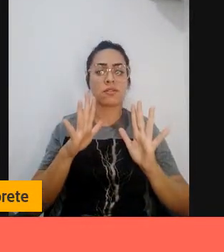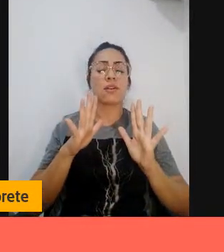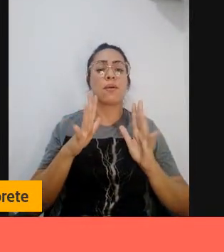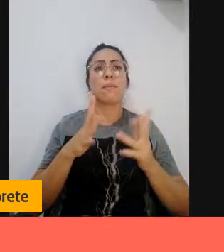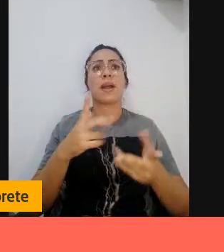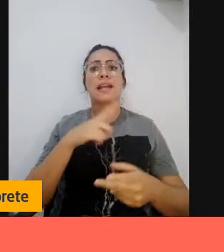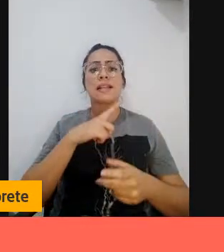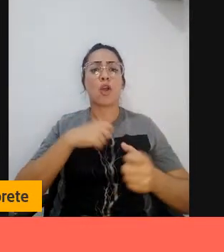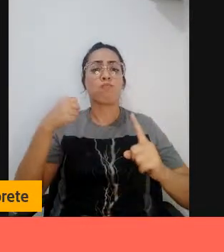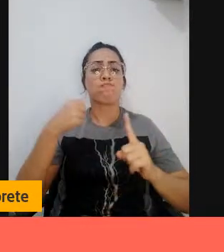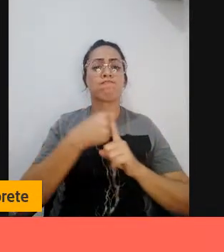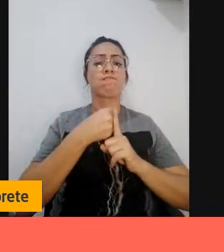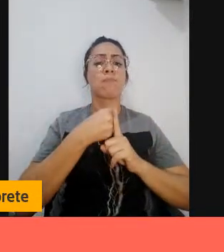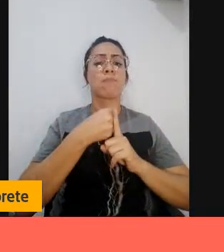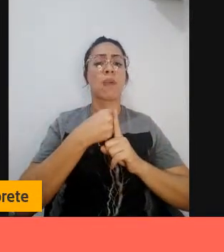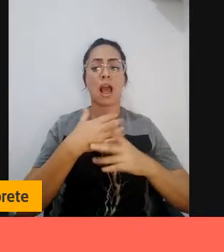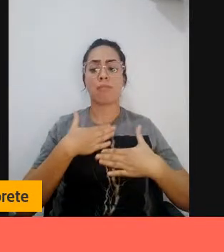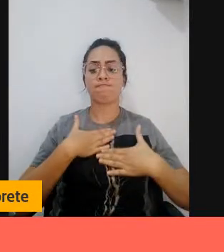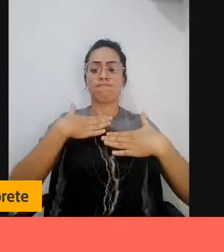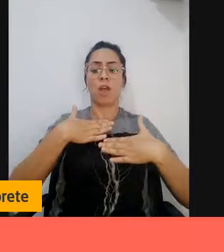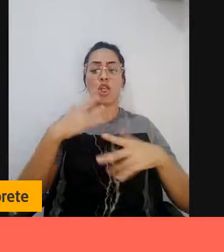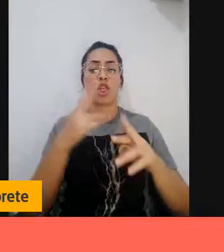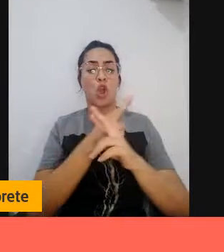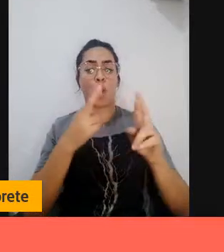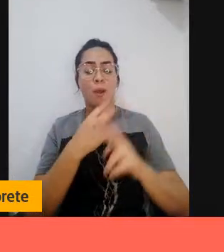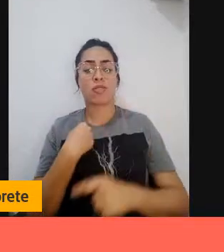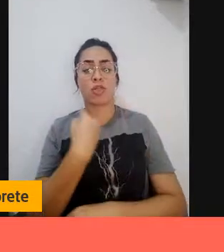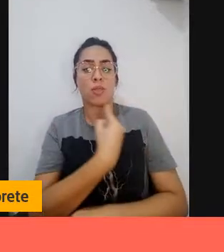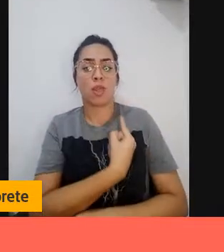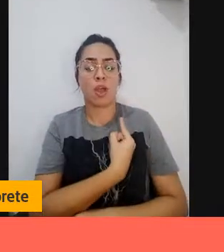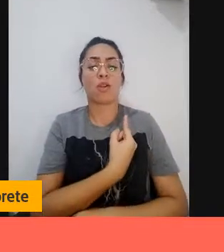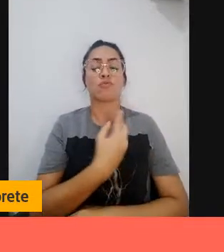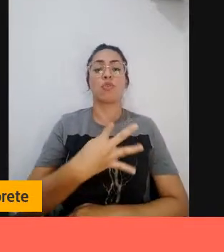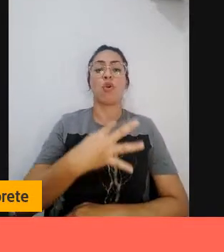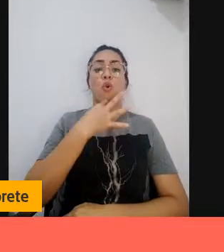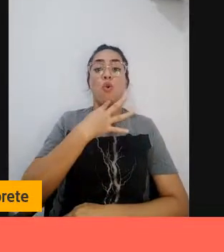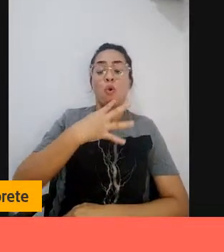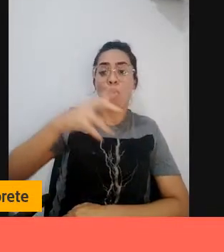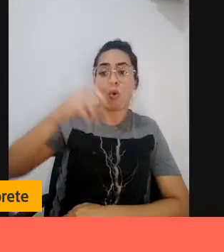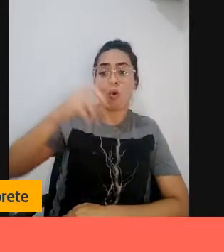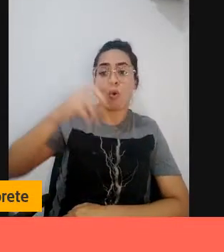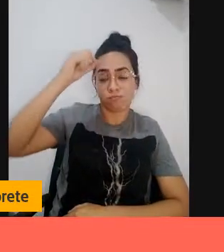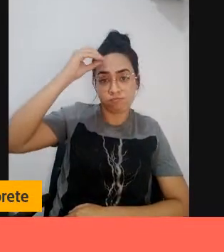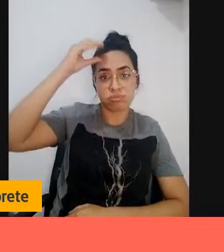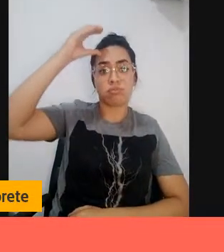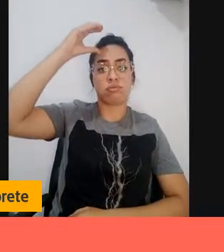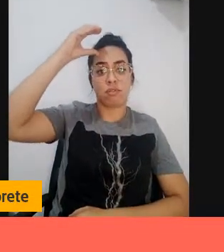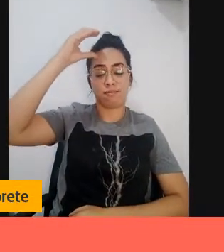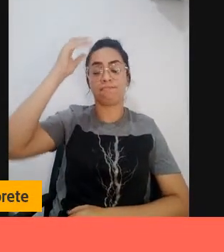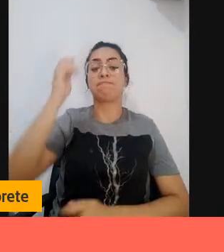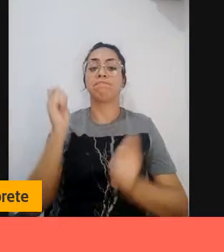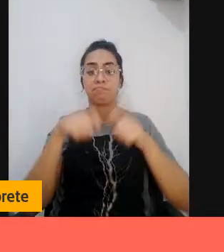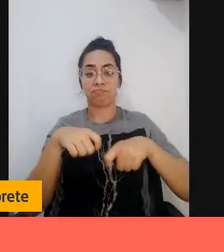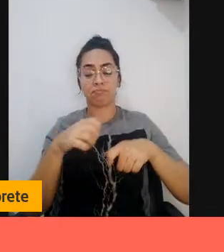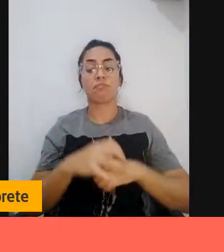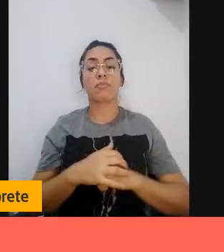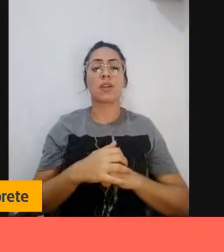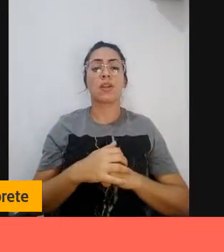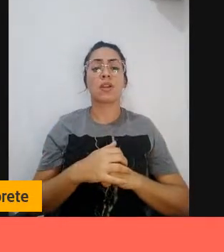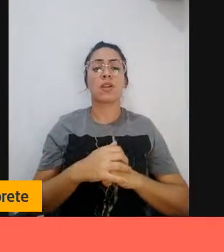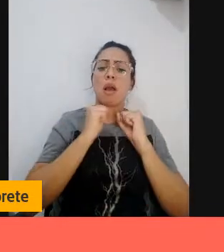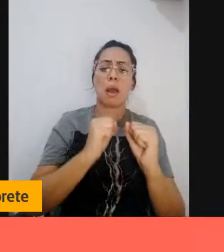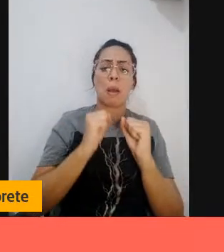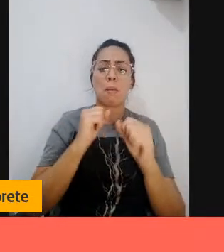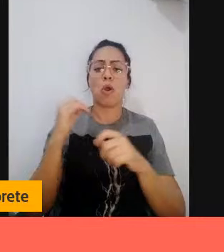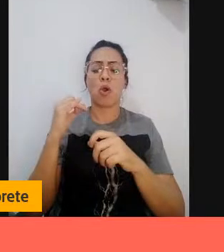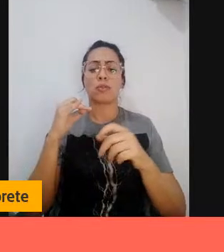impacto sobre a nossa relação com o conhecimento. Né, pode resultar em o que